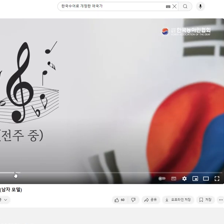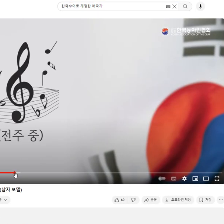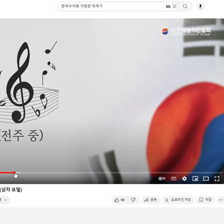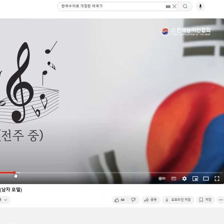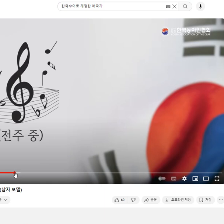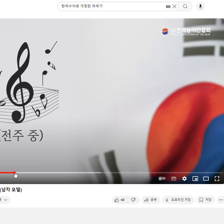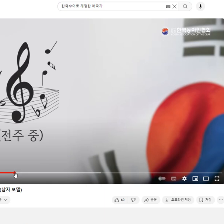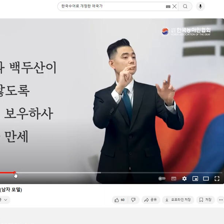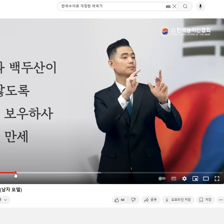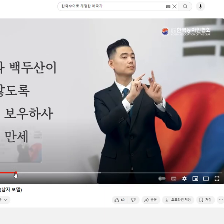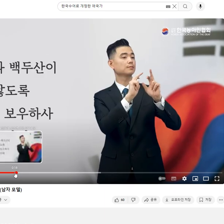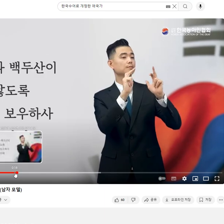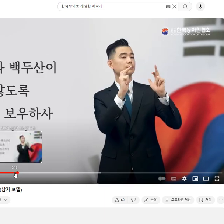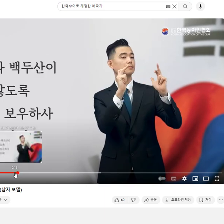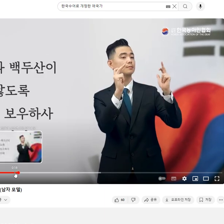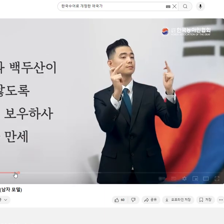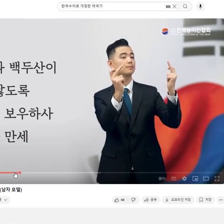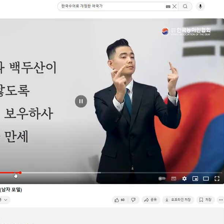그러니까